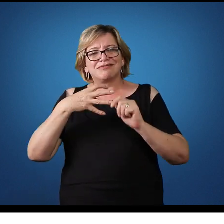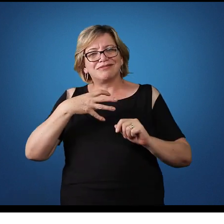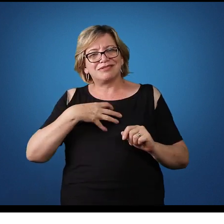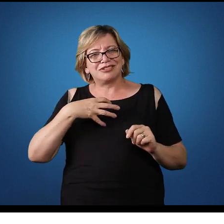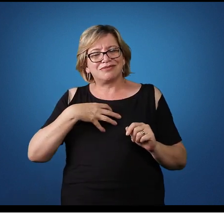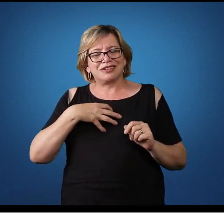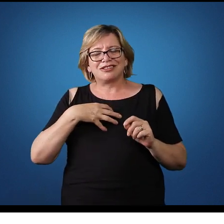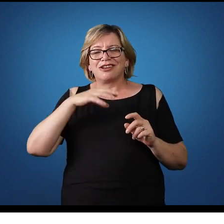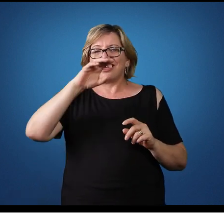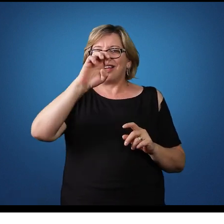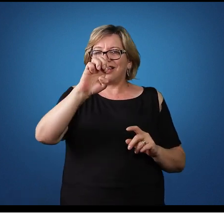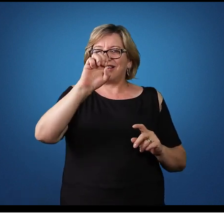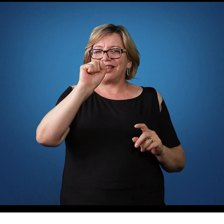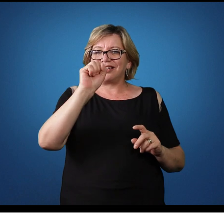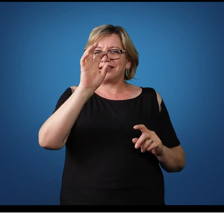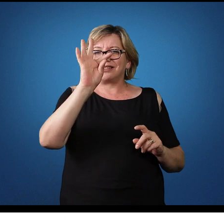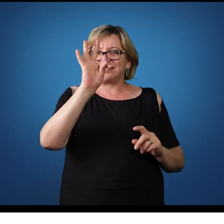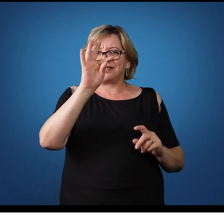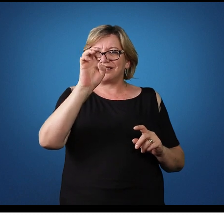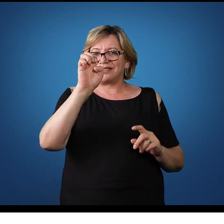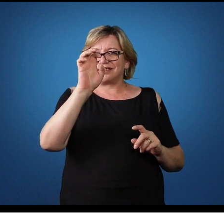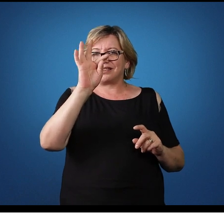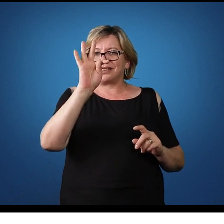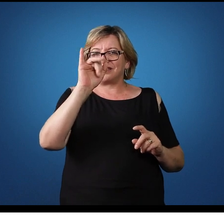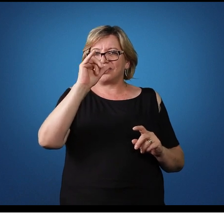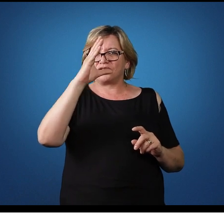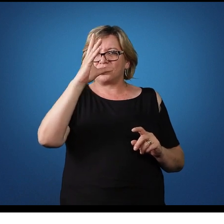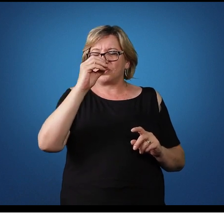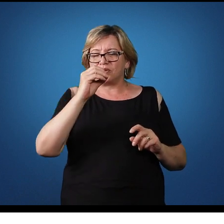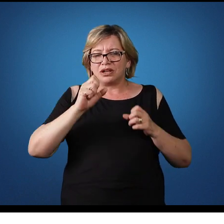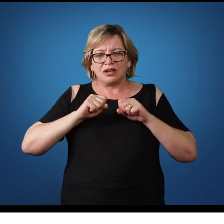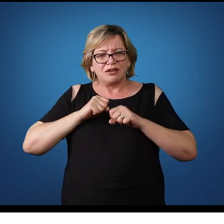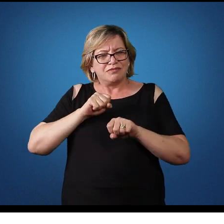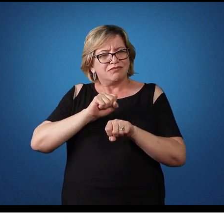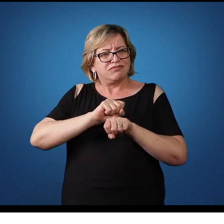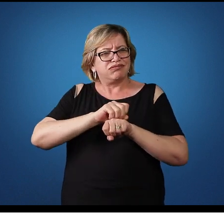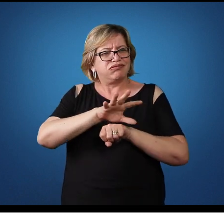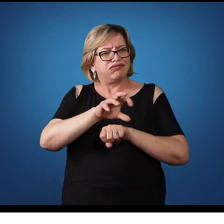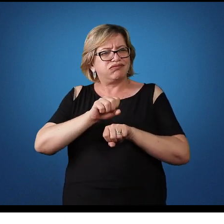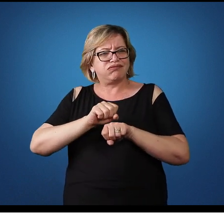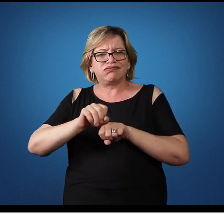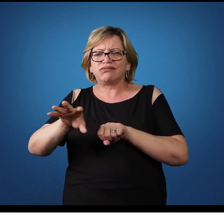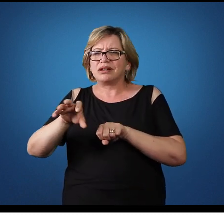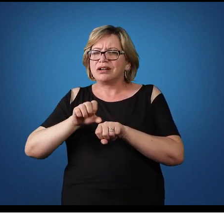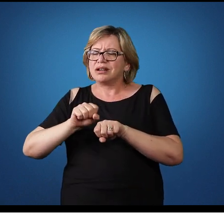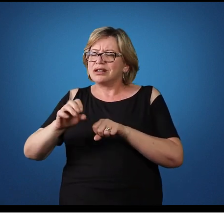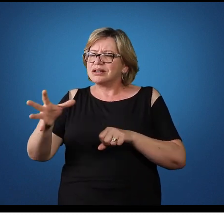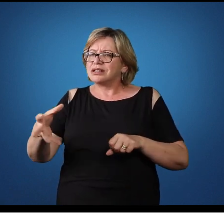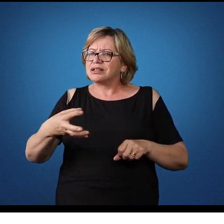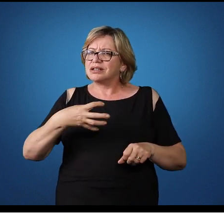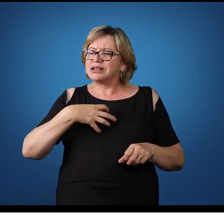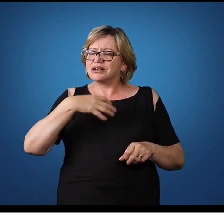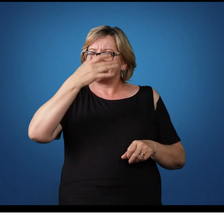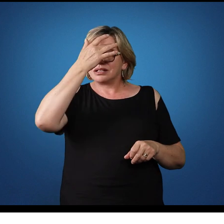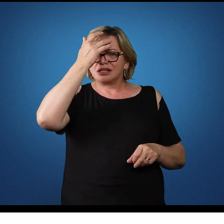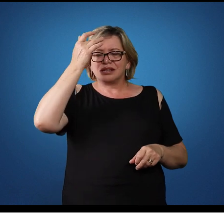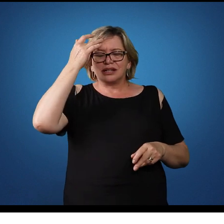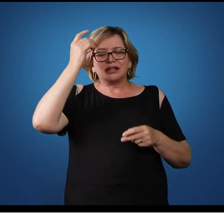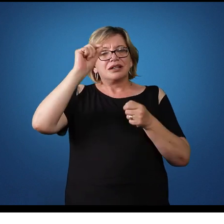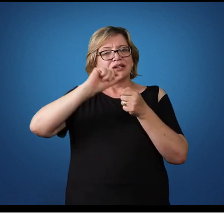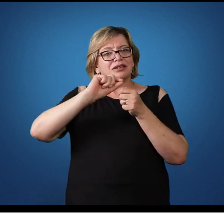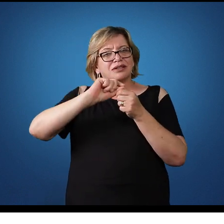sentimento estético, de um certo sentimento do autor, transmite o sentimento do autor, do artista que fez aquela